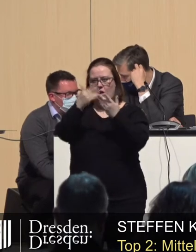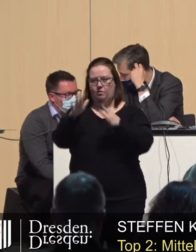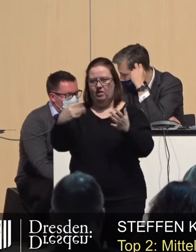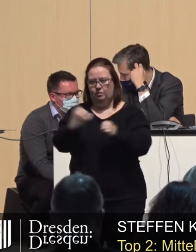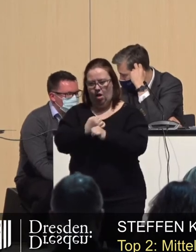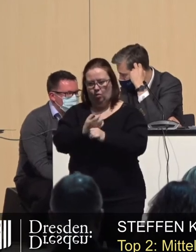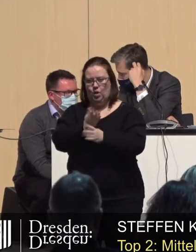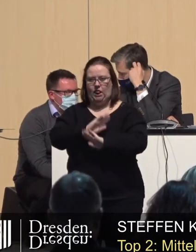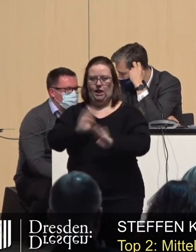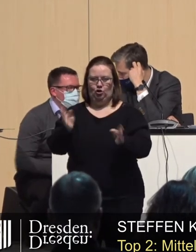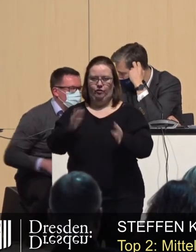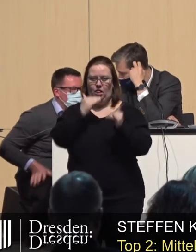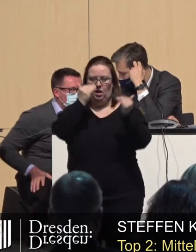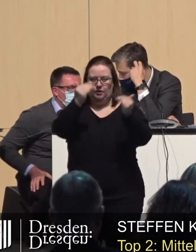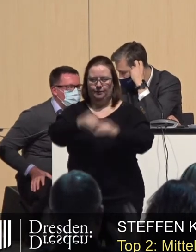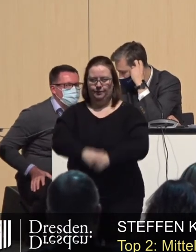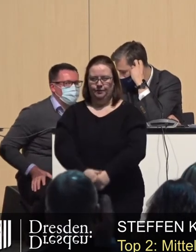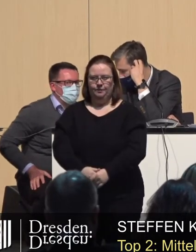können oder eben dann nicht. Vielen Dank.